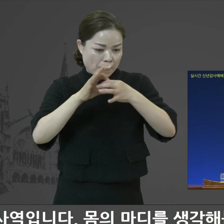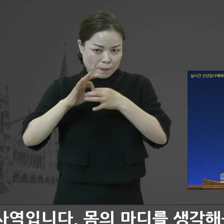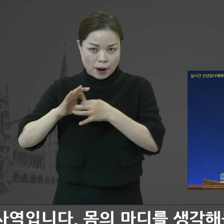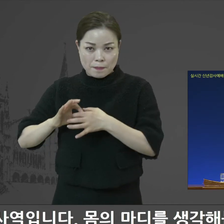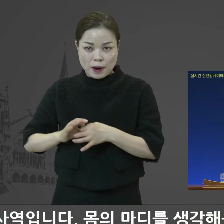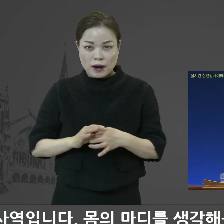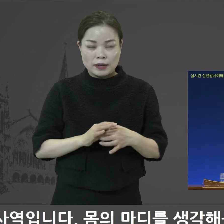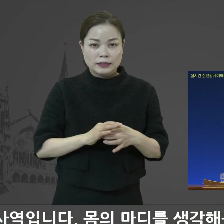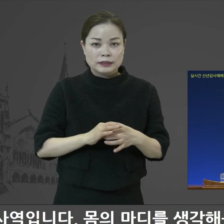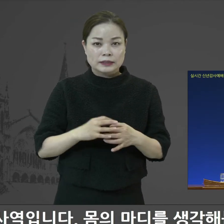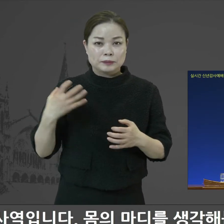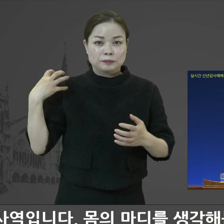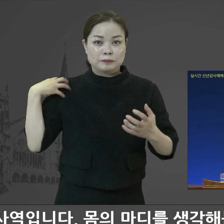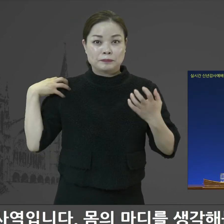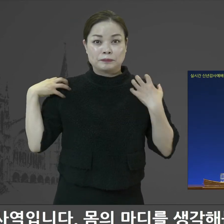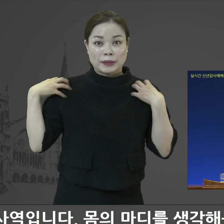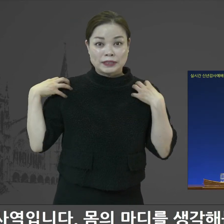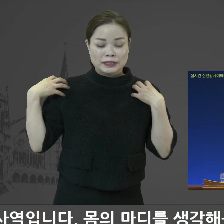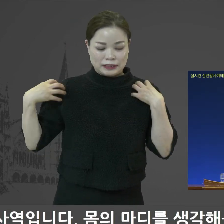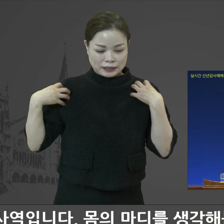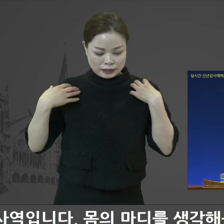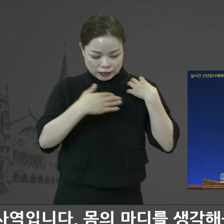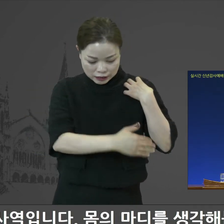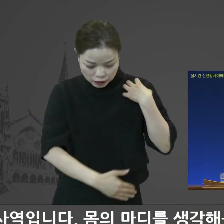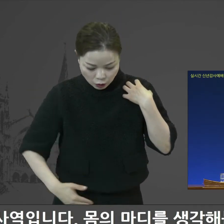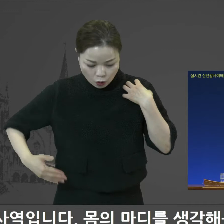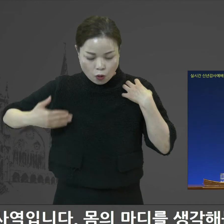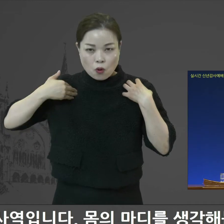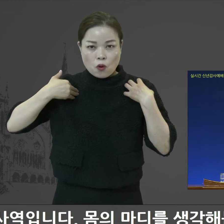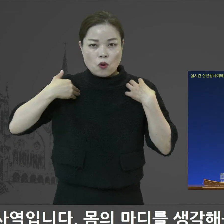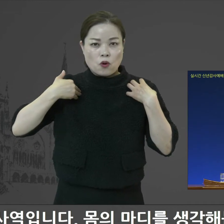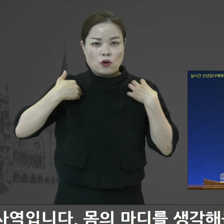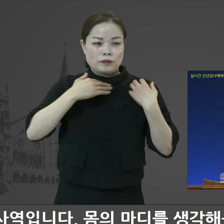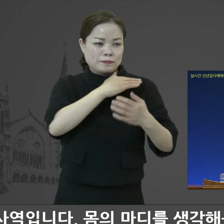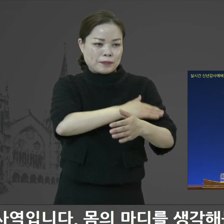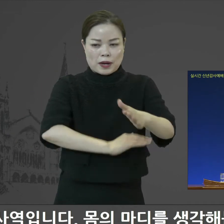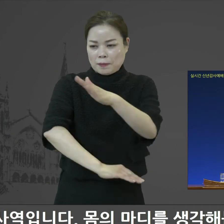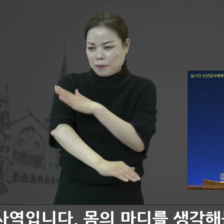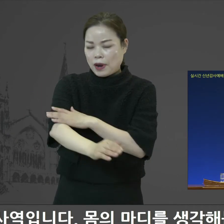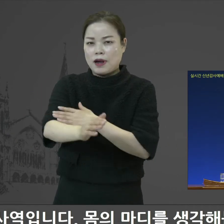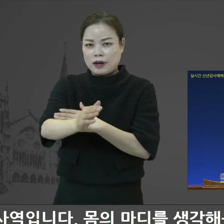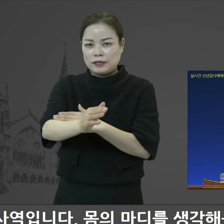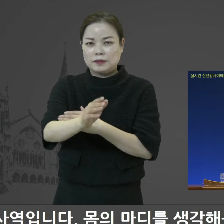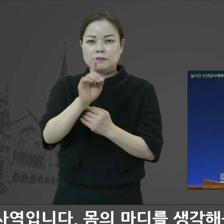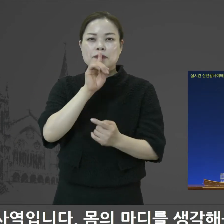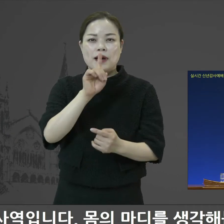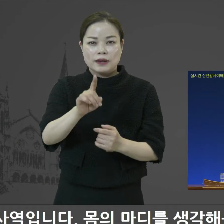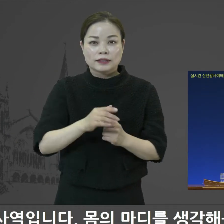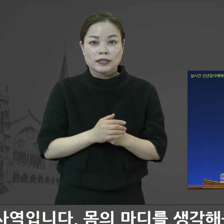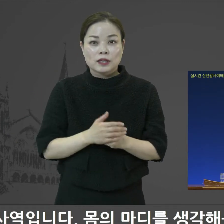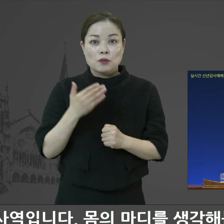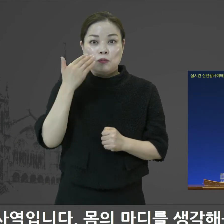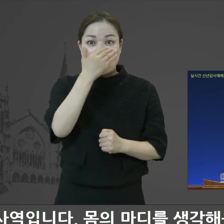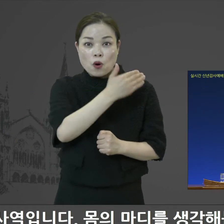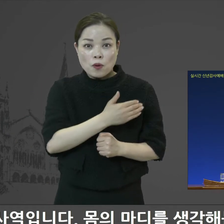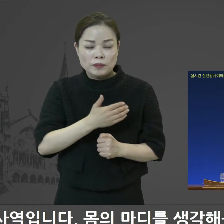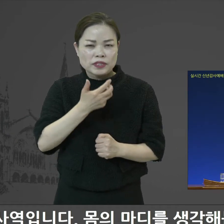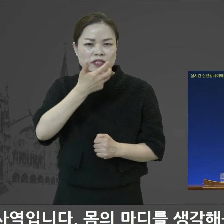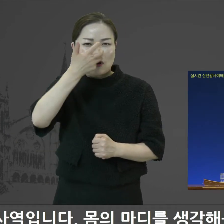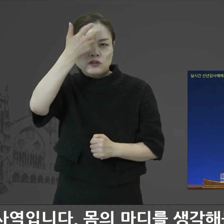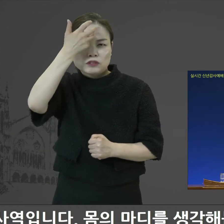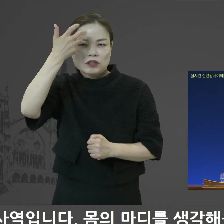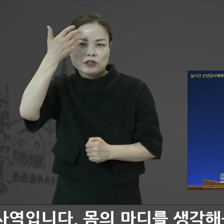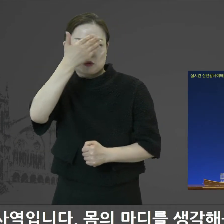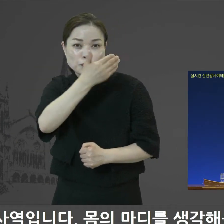연결시켜주는 모든 기관을 마디라고 이렇게 통칭했다고 보시면 됩니다. 이 몸이 이 영적인